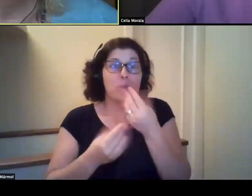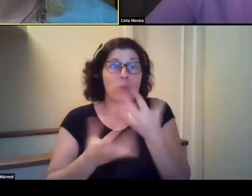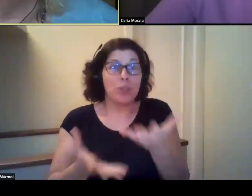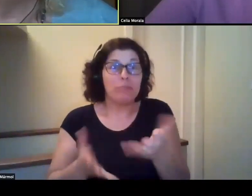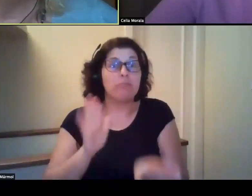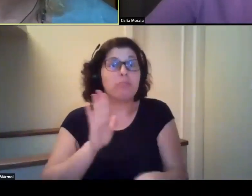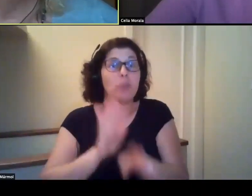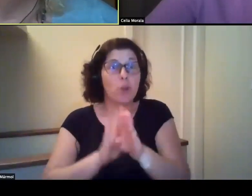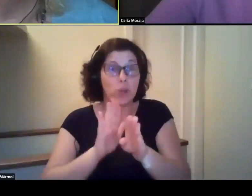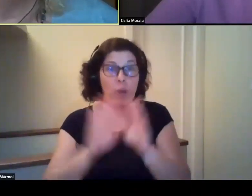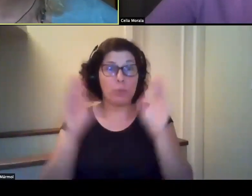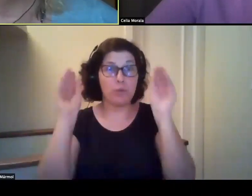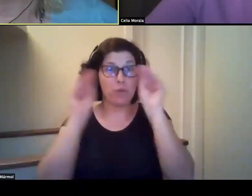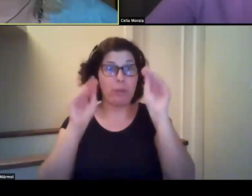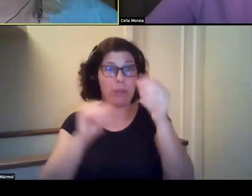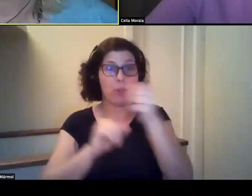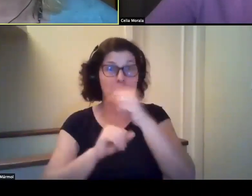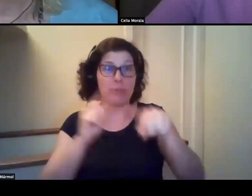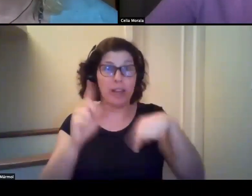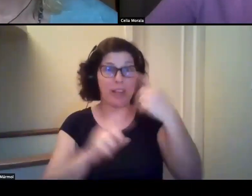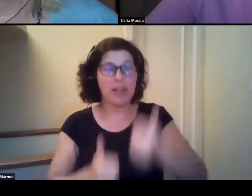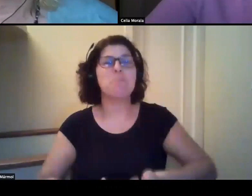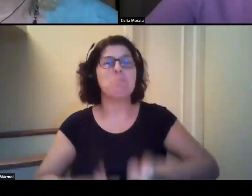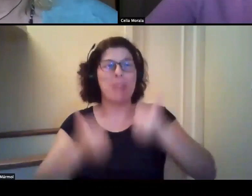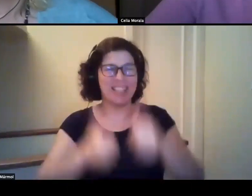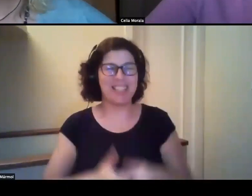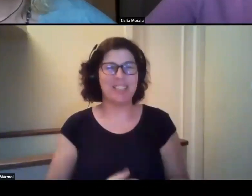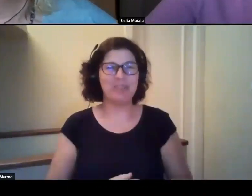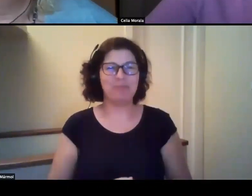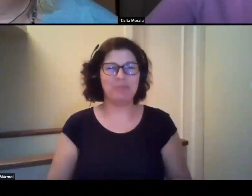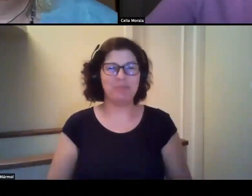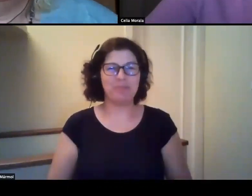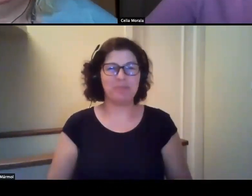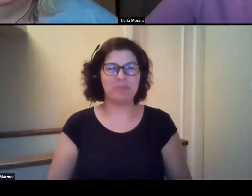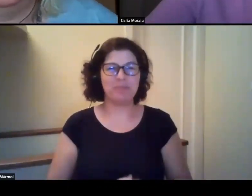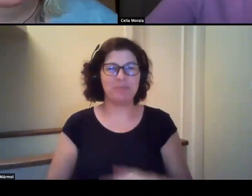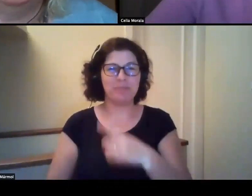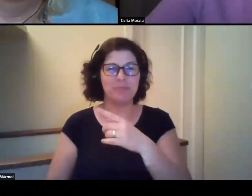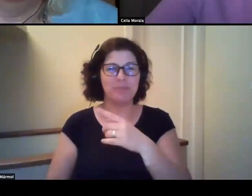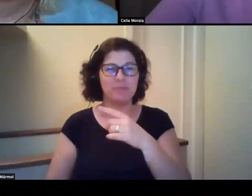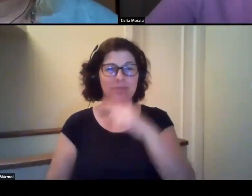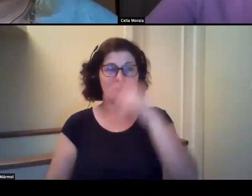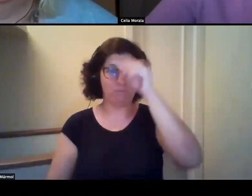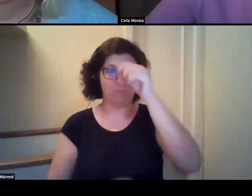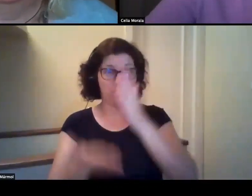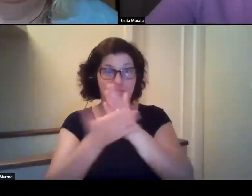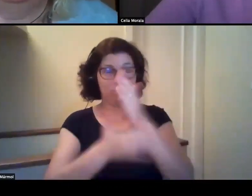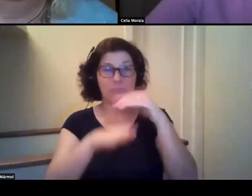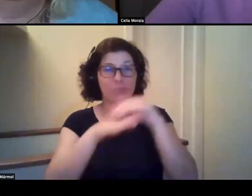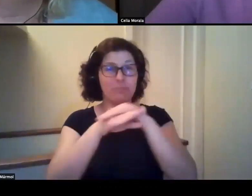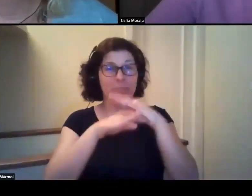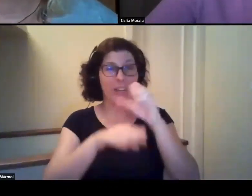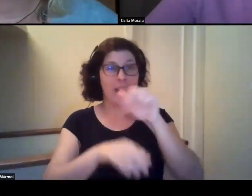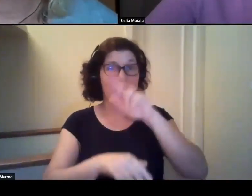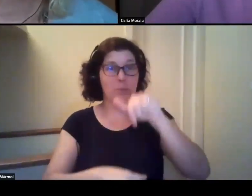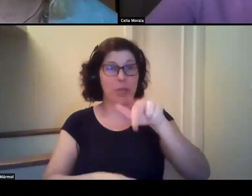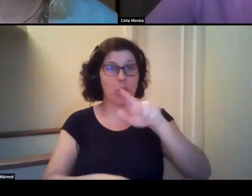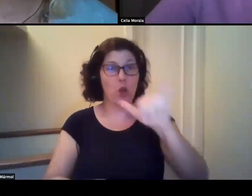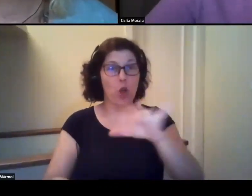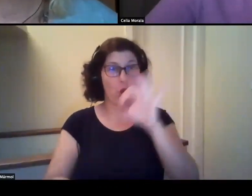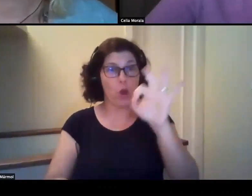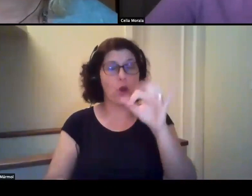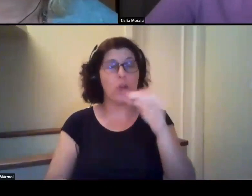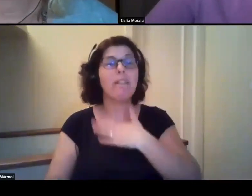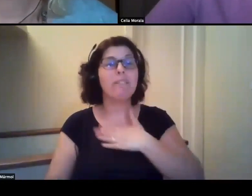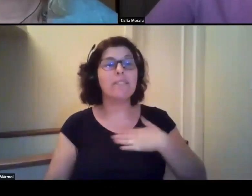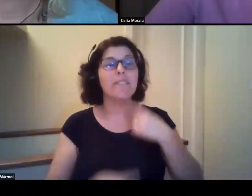formación, que la semana que viene tenemos más. Perdón, Lucía, Celia. Carmen Rojo quiere agradecer